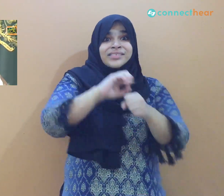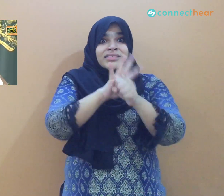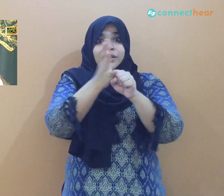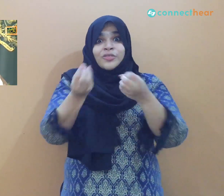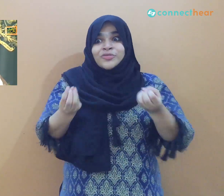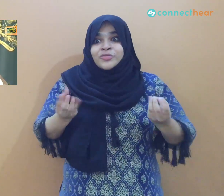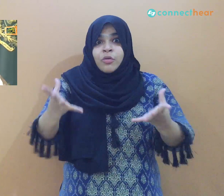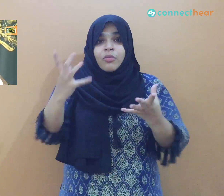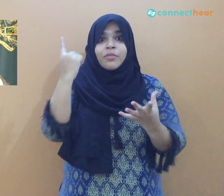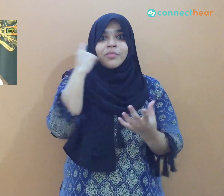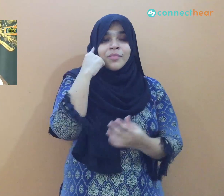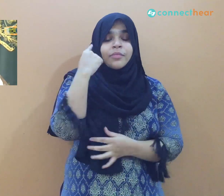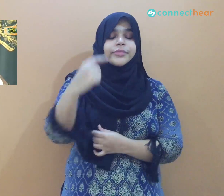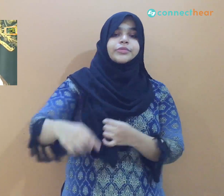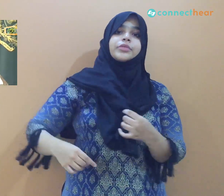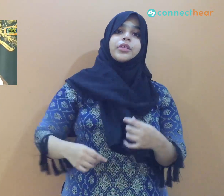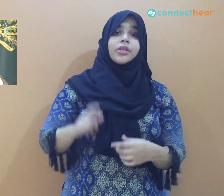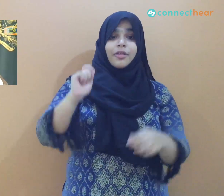کے اوپر ہم